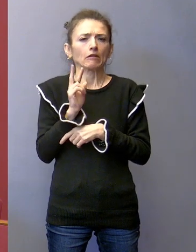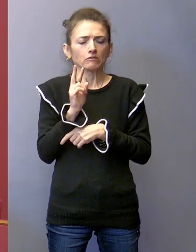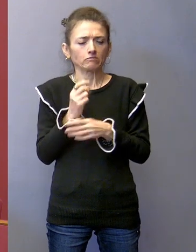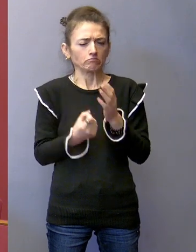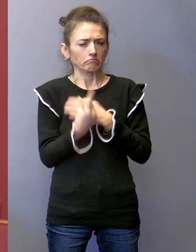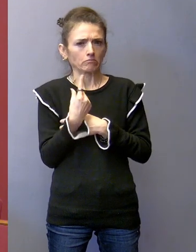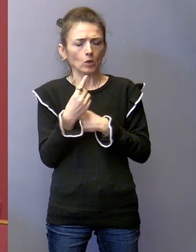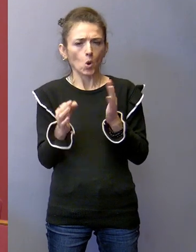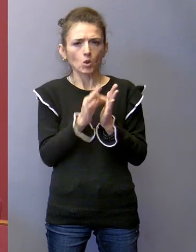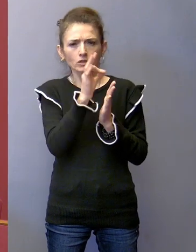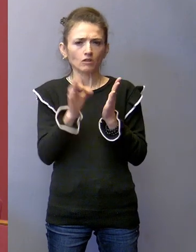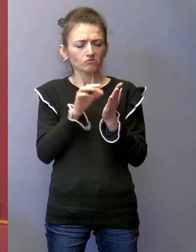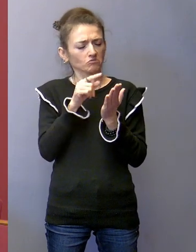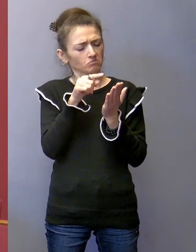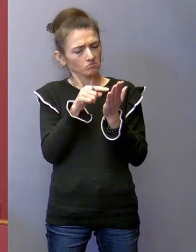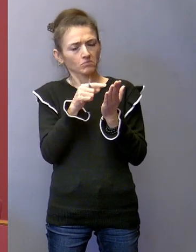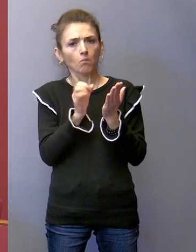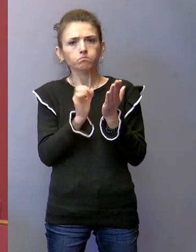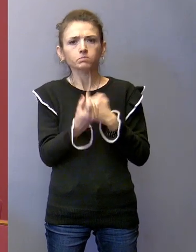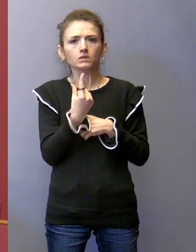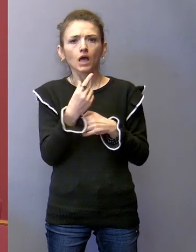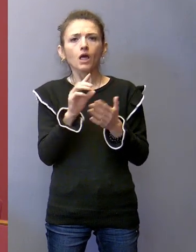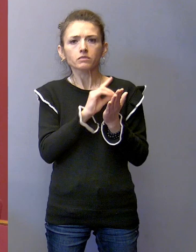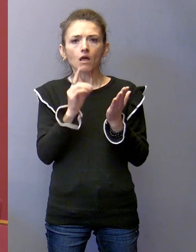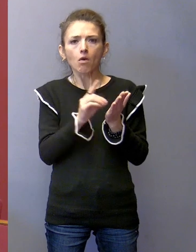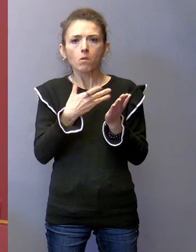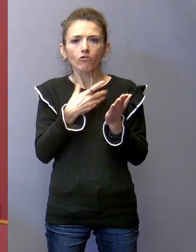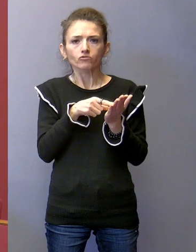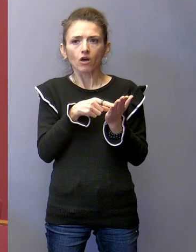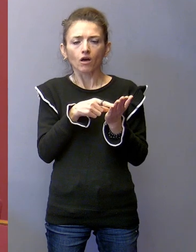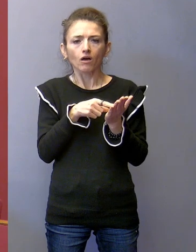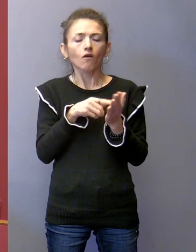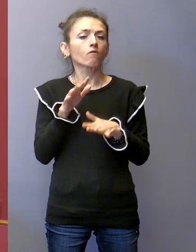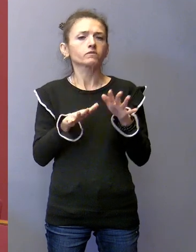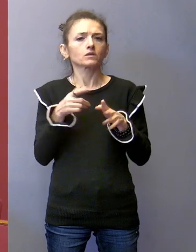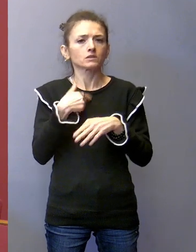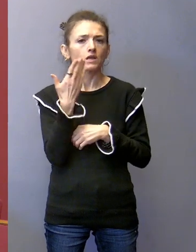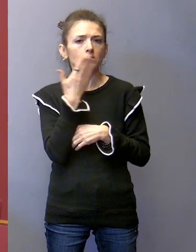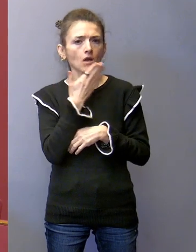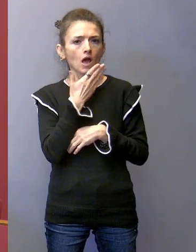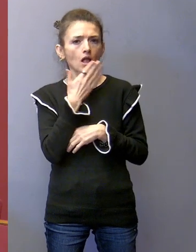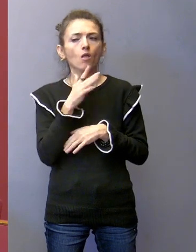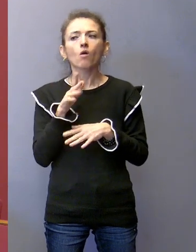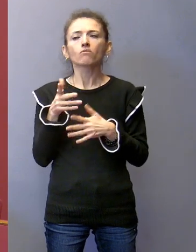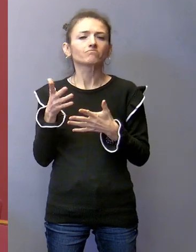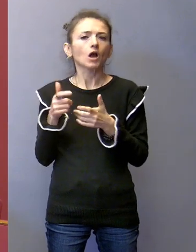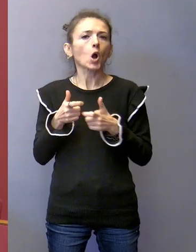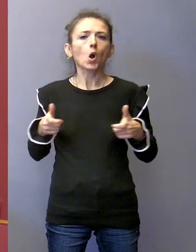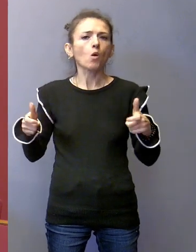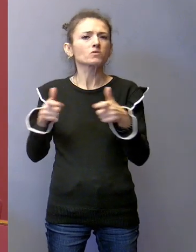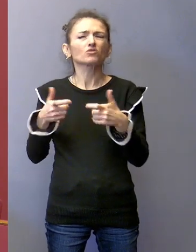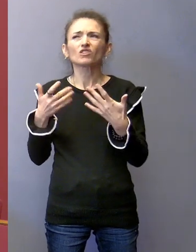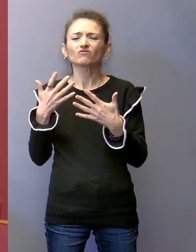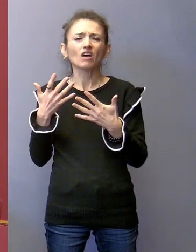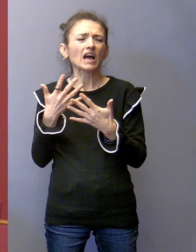il voto su sulla delibera posto che probabilmente sono in errore io e che quella commissione invece è stata cristallina